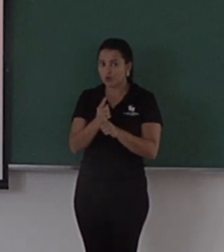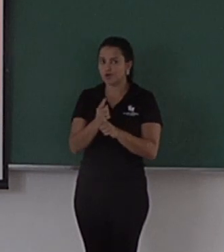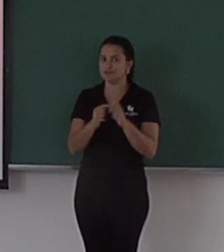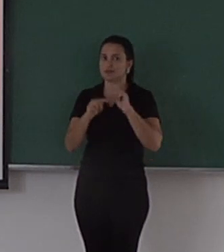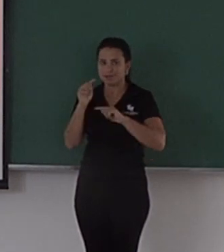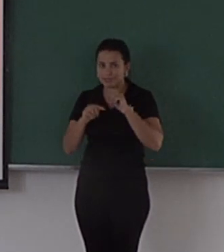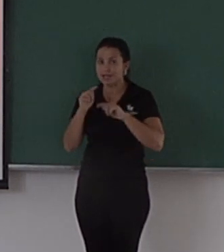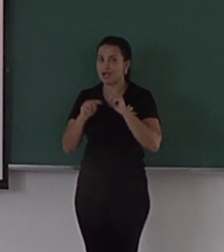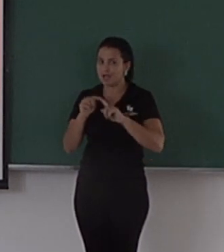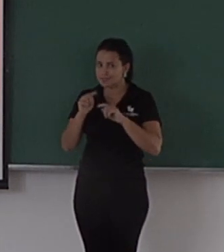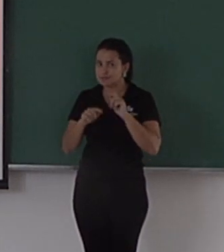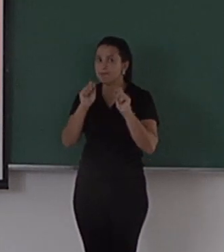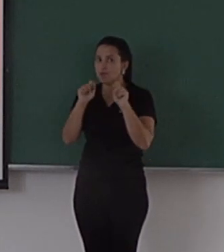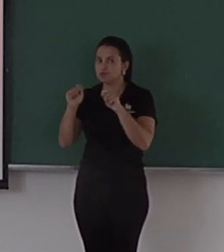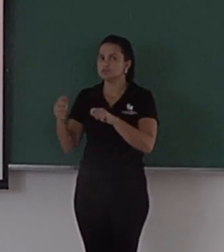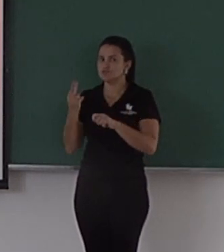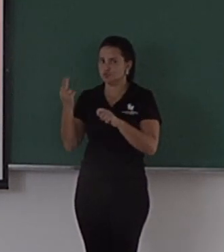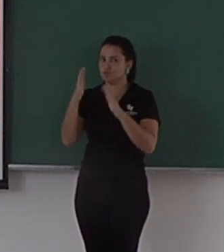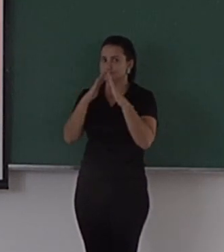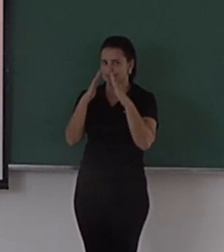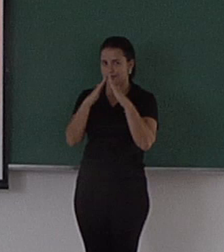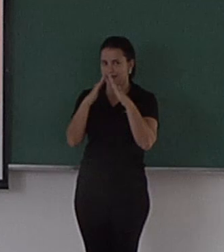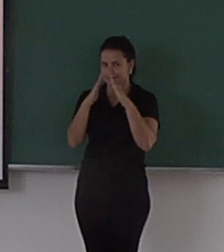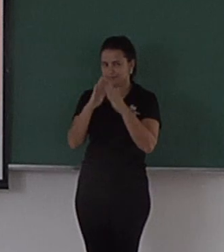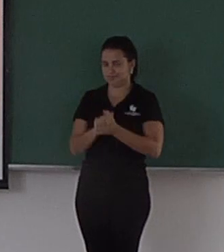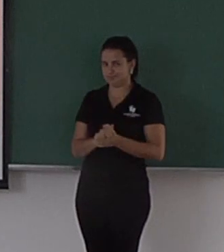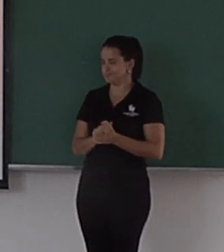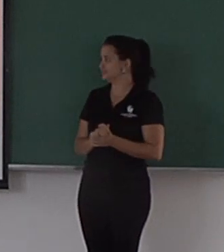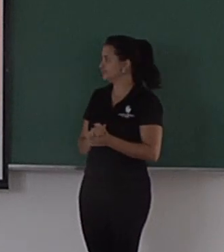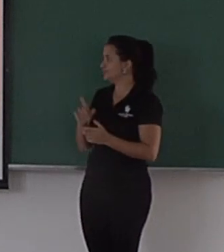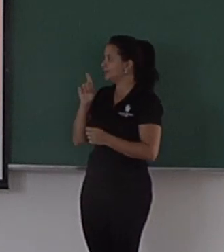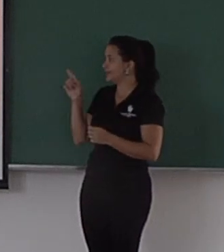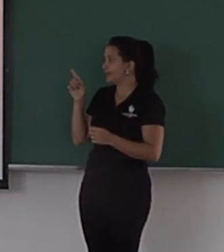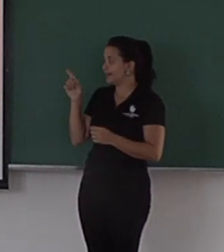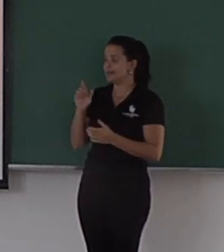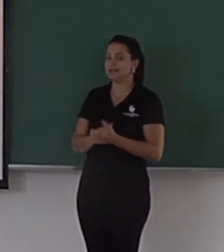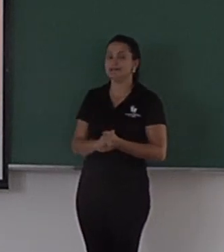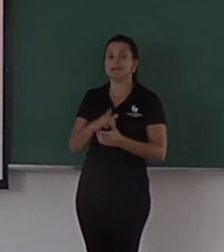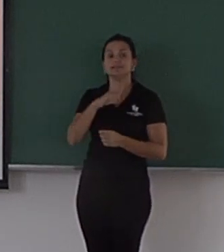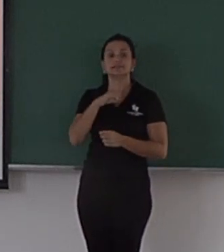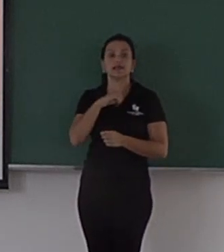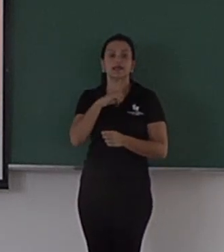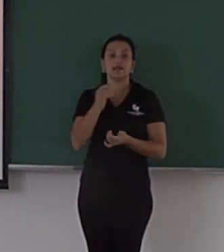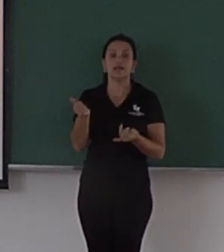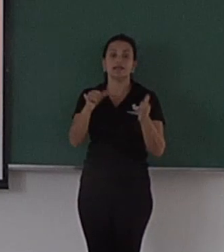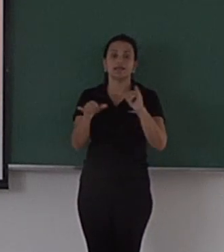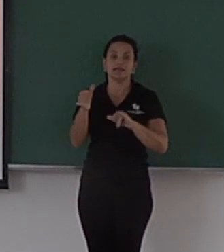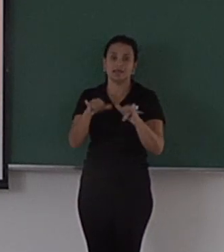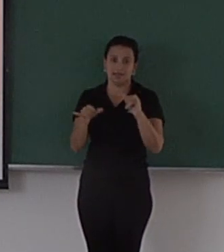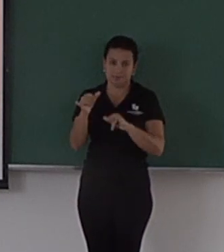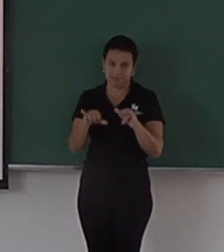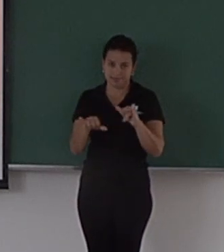muita frequência em casa. Tá? E o ácido clorídrico, ele é muito concentrado no ácido